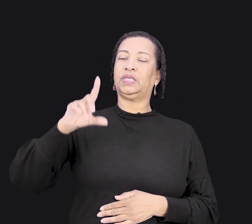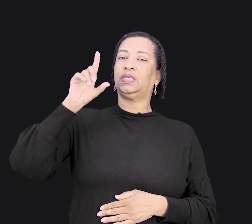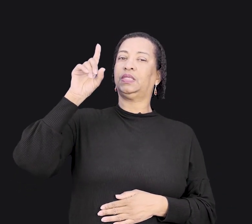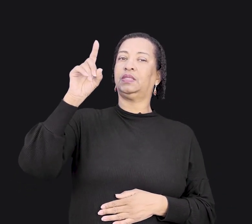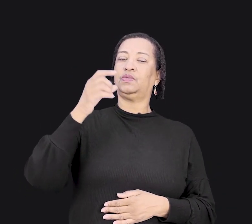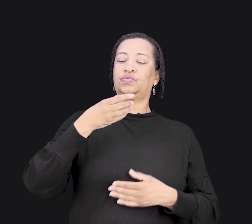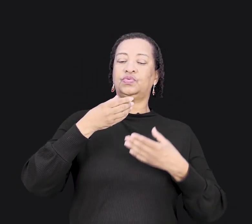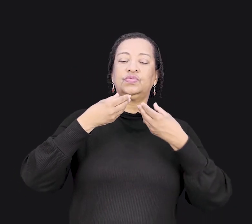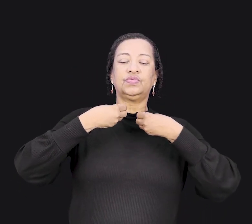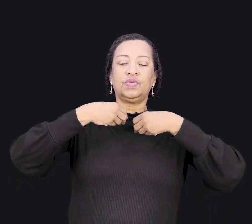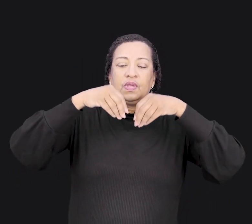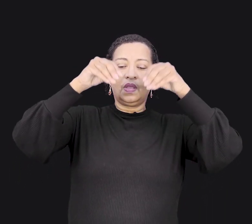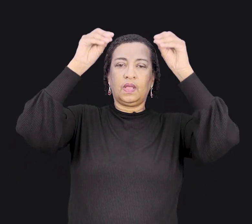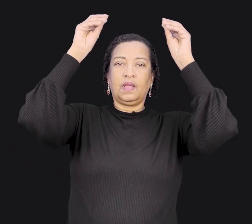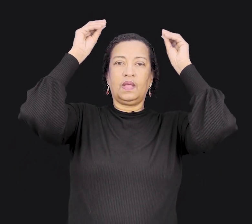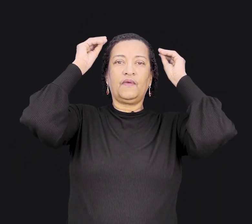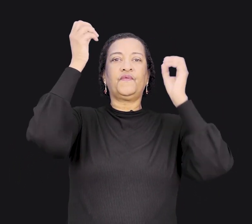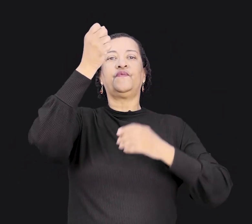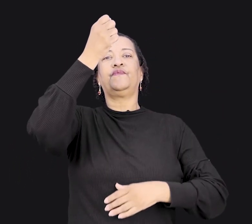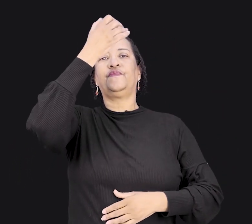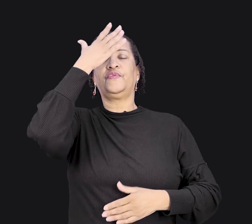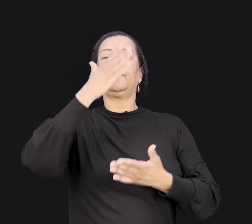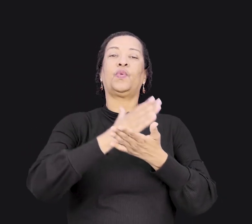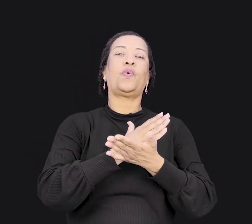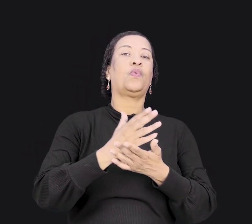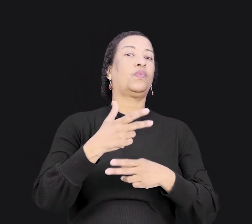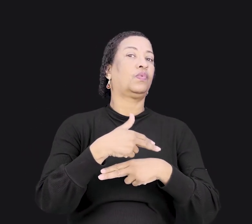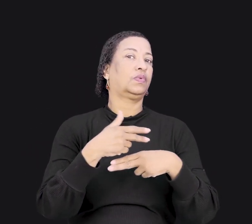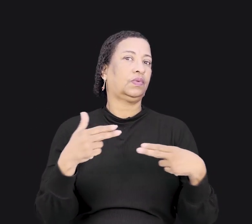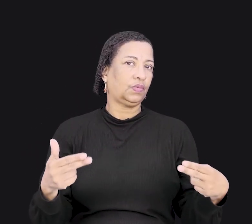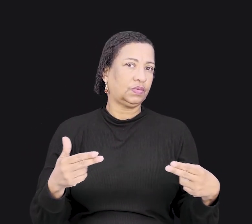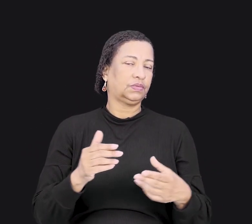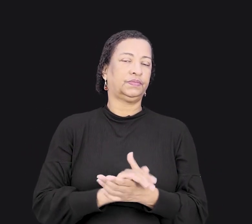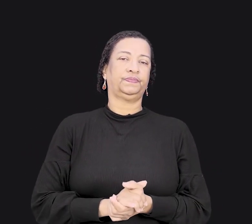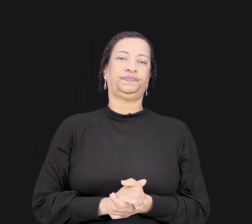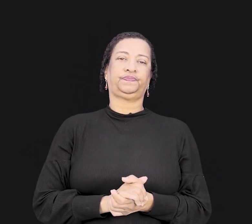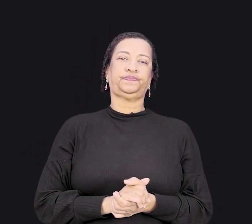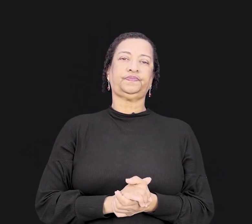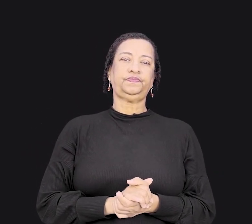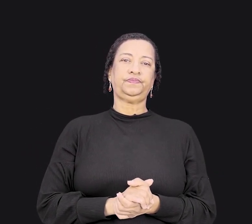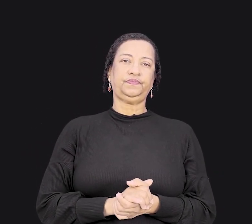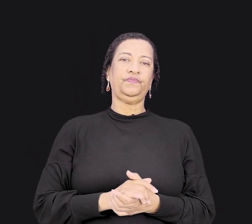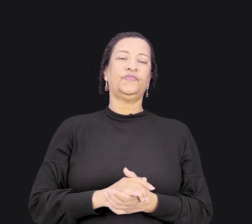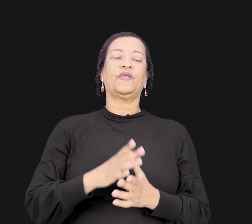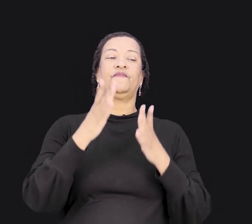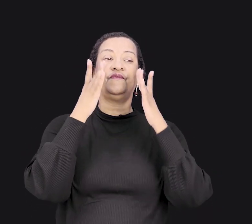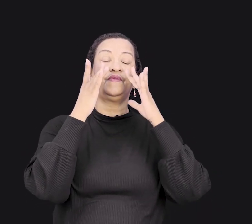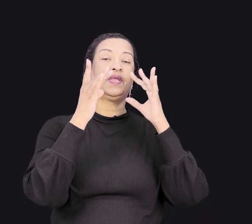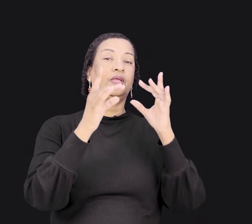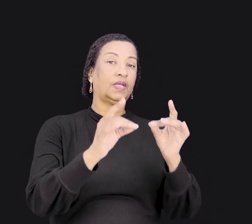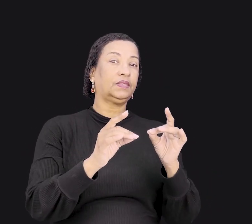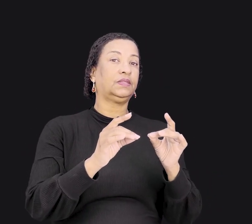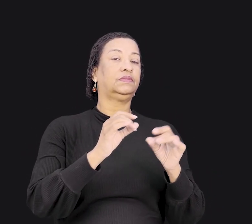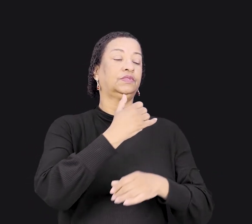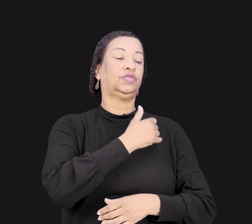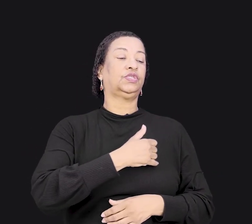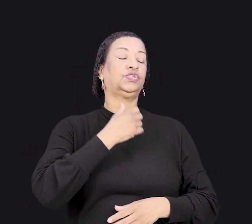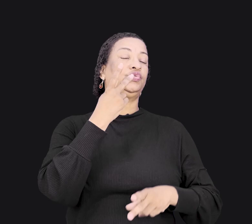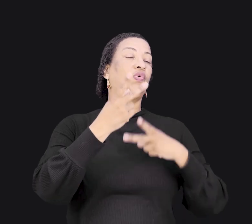o véu e revelou a João alguma coisa. Atente para o detalhe que João não fala revelações